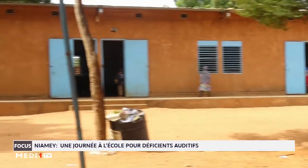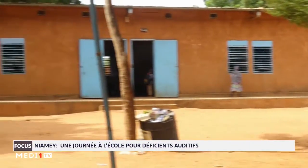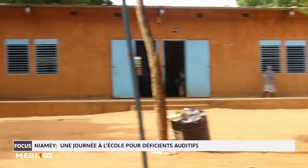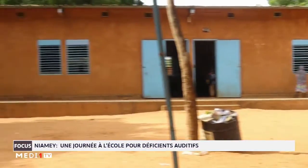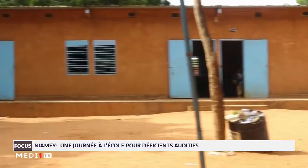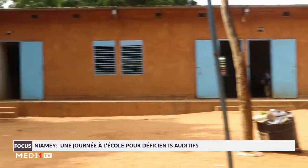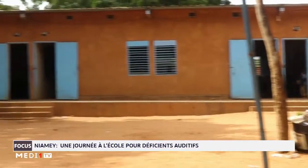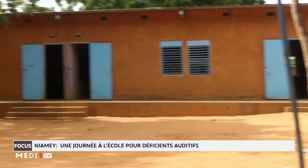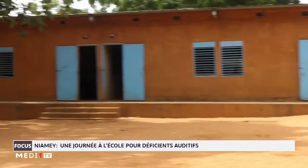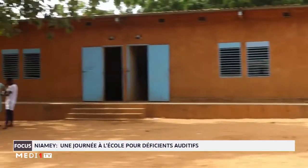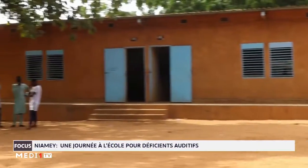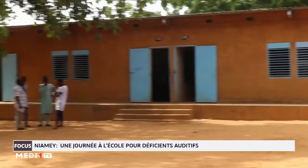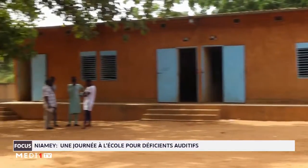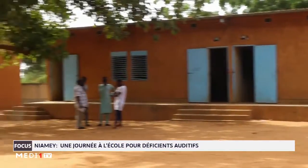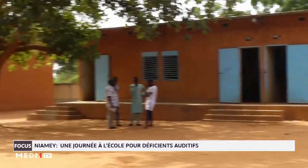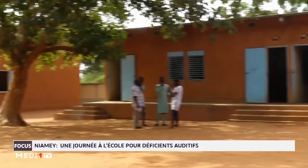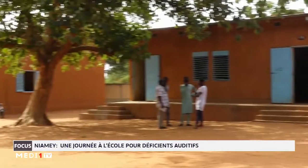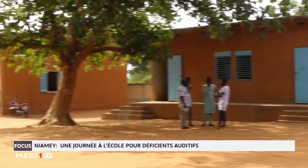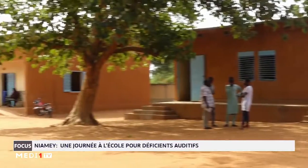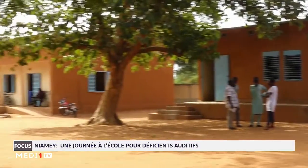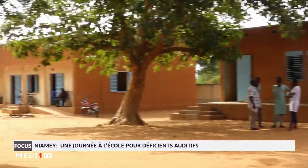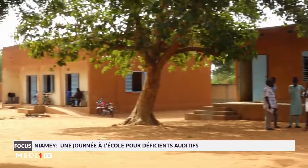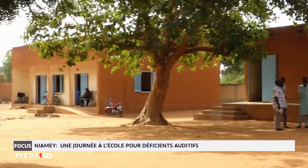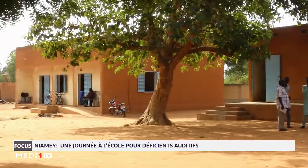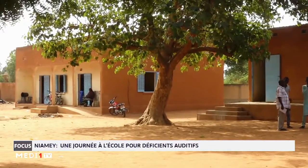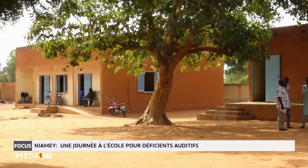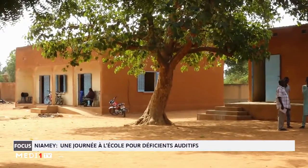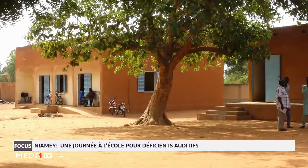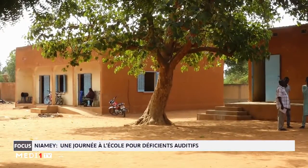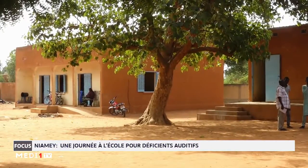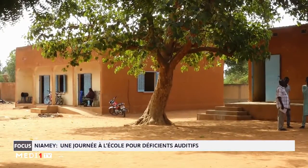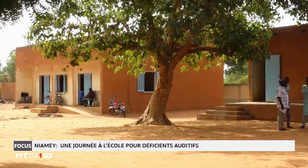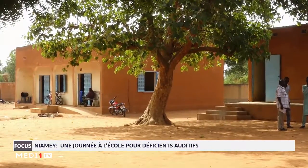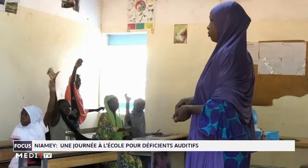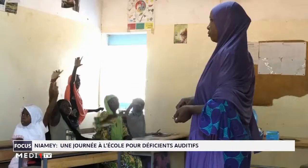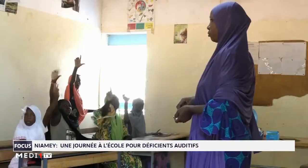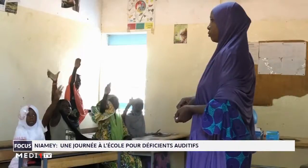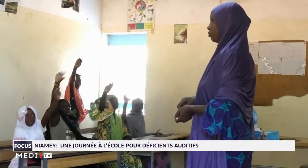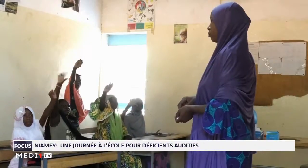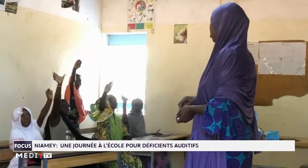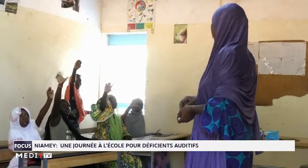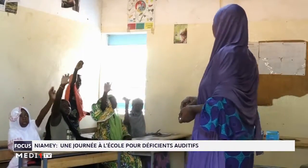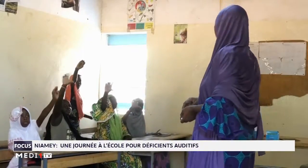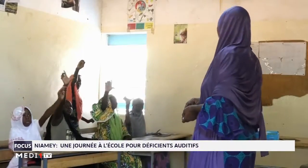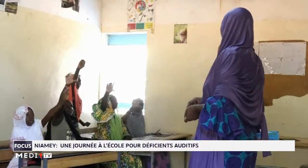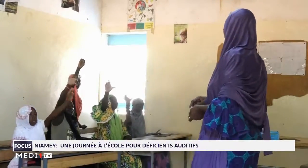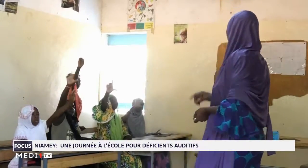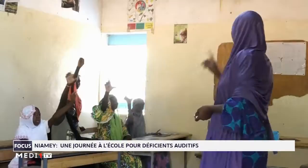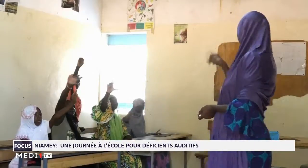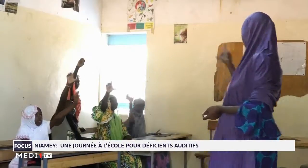primaires disséminés dans le pays, la plupart voient leurs rêves s'arrêter aux portes du cycle secondaire. Les adultes restent quant à